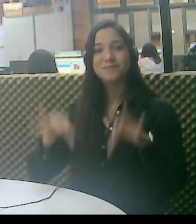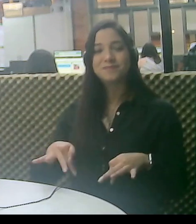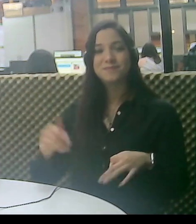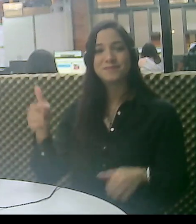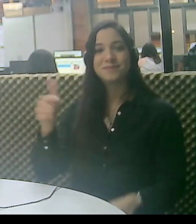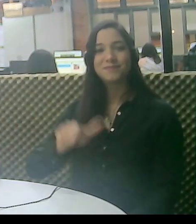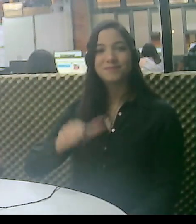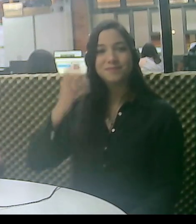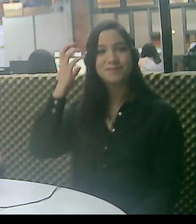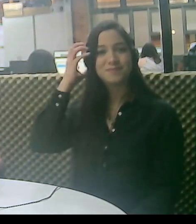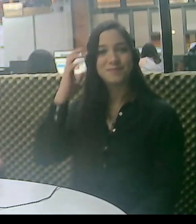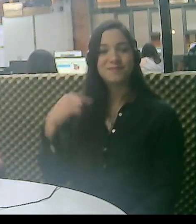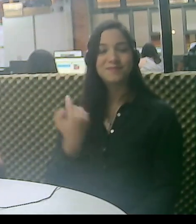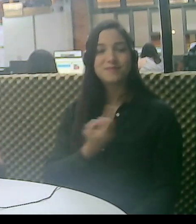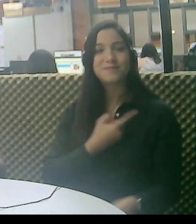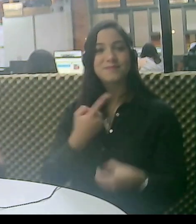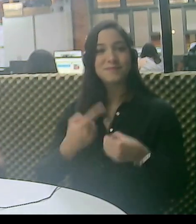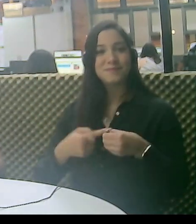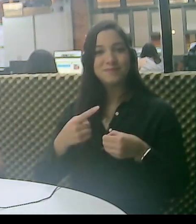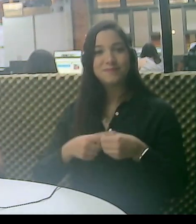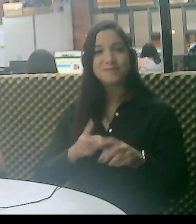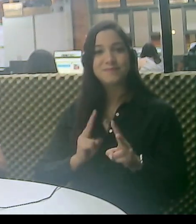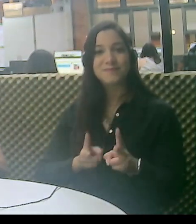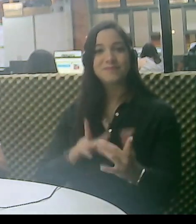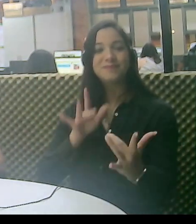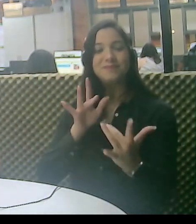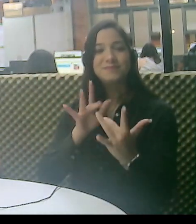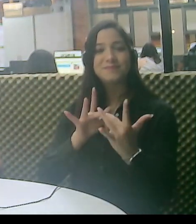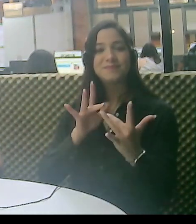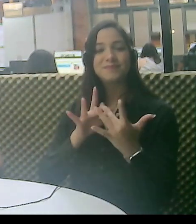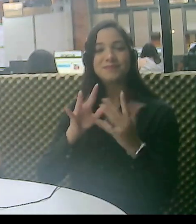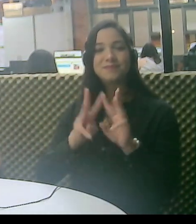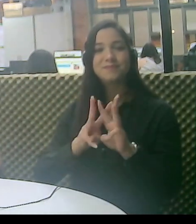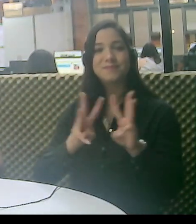por aqui mais uma edição do programa da Rádio Nossa Cidade.